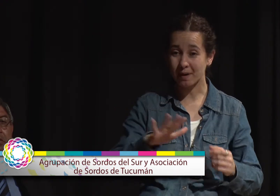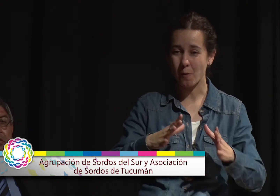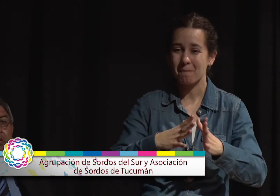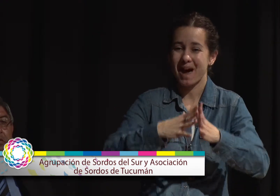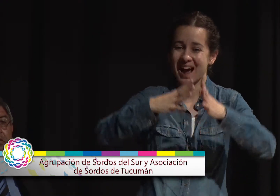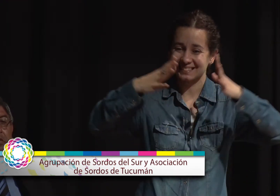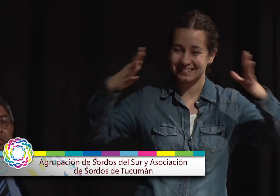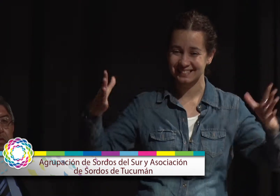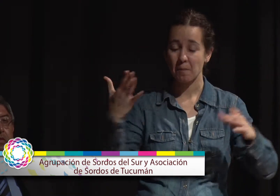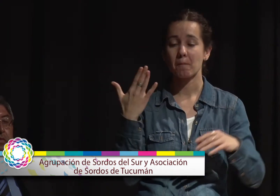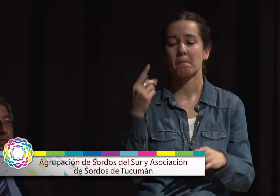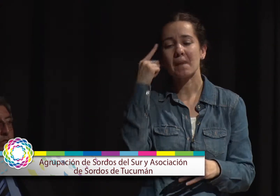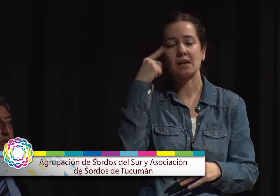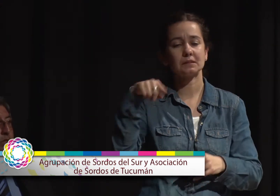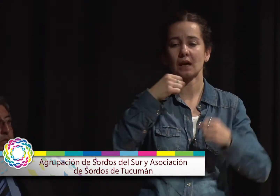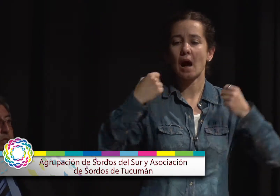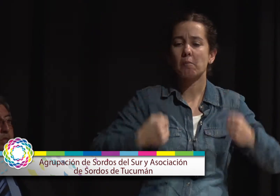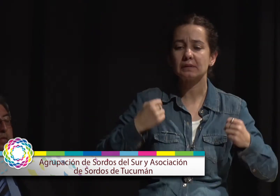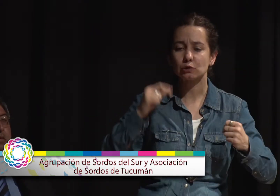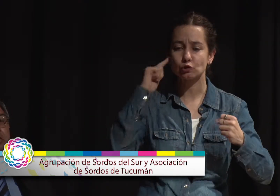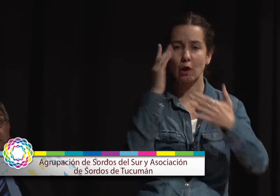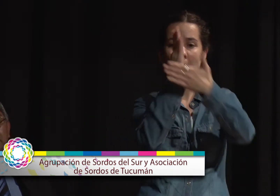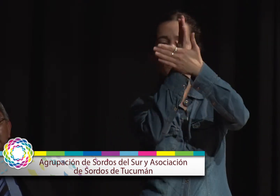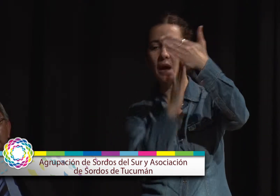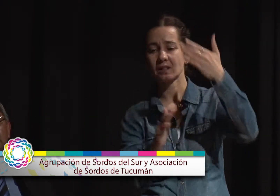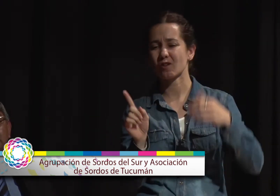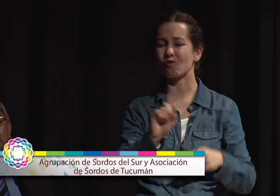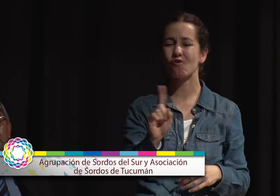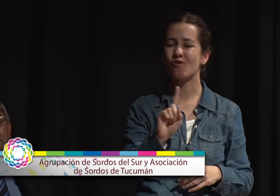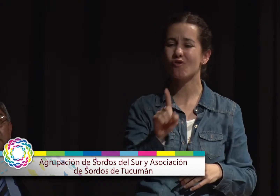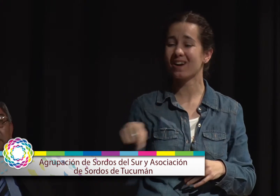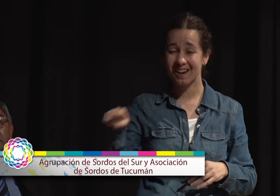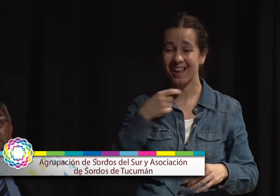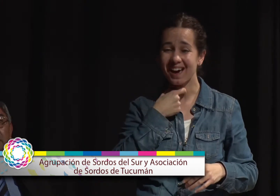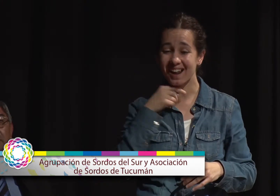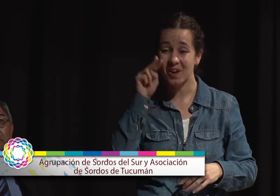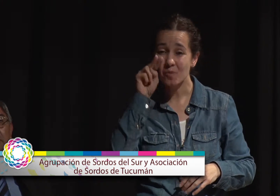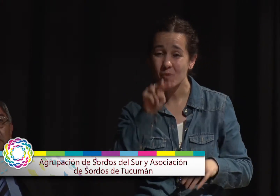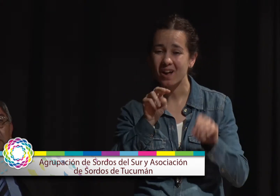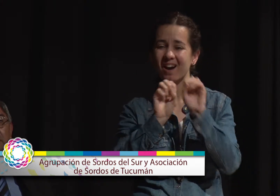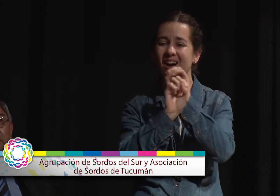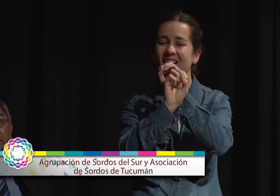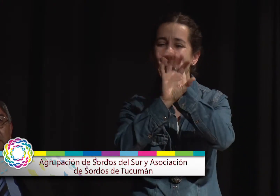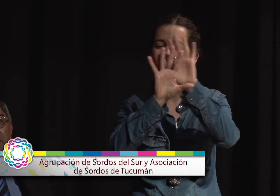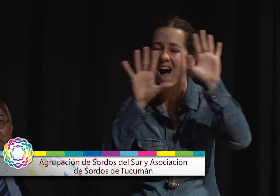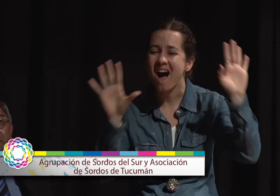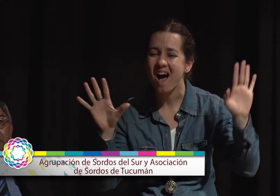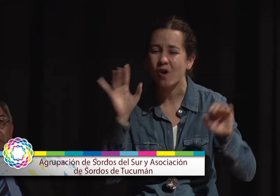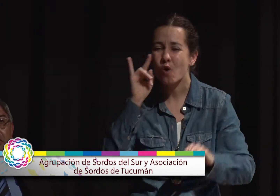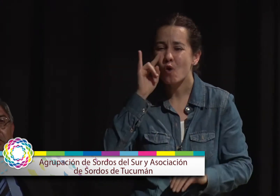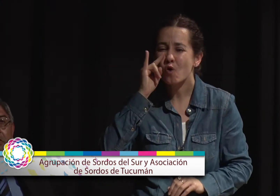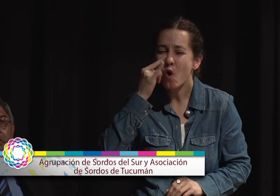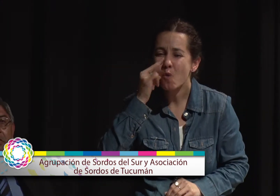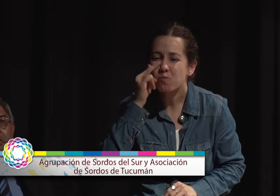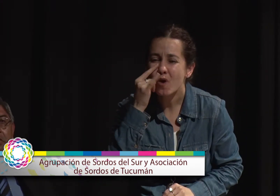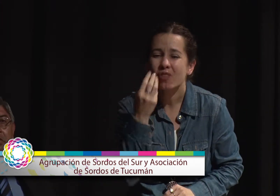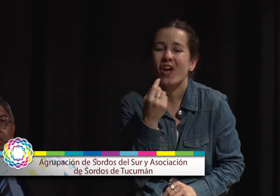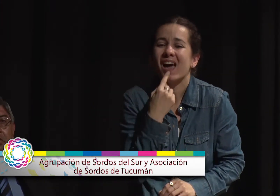chico. Necesitamos que sea más grande. No es que somos caprichosos, no es que queremos la mitad de la pantalla porque somos caprichosos. Lo que queremos es